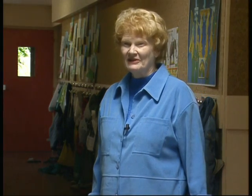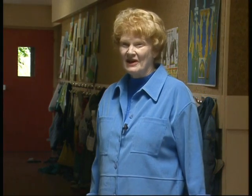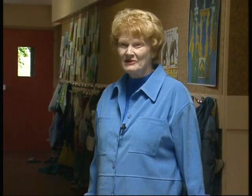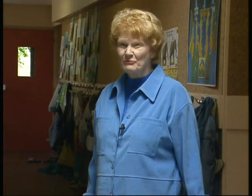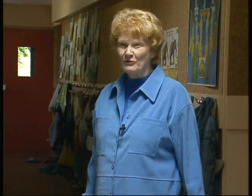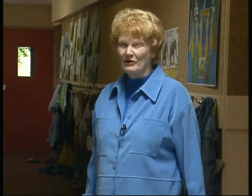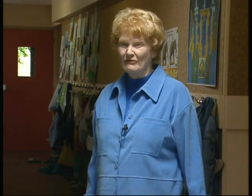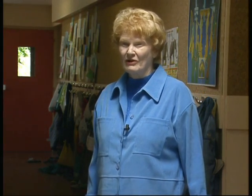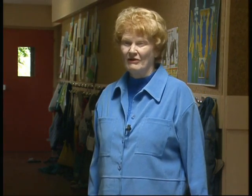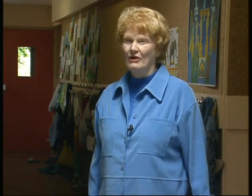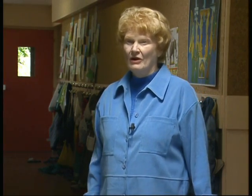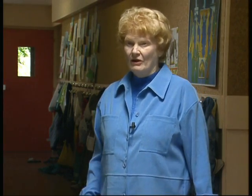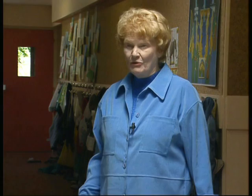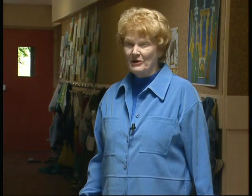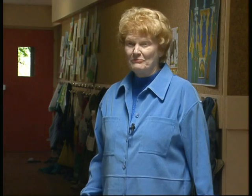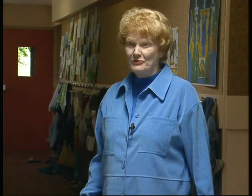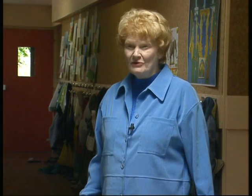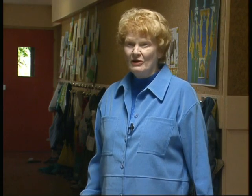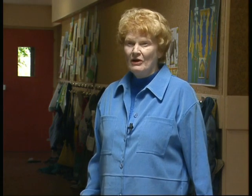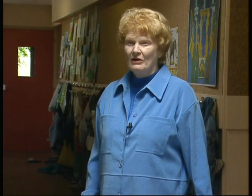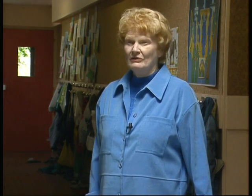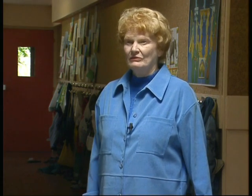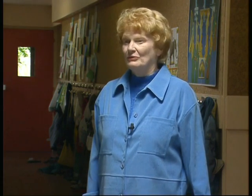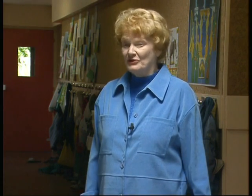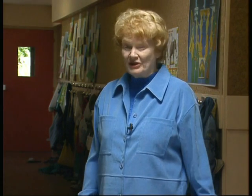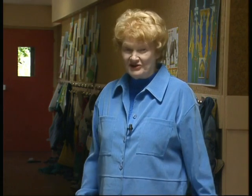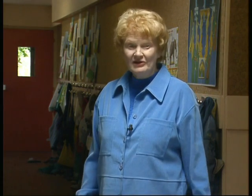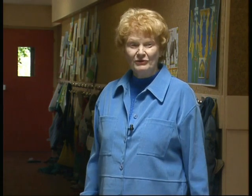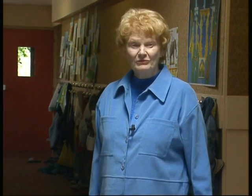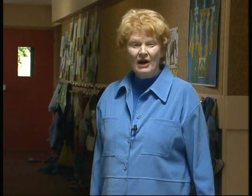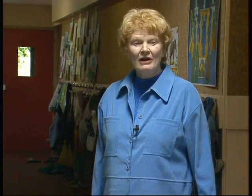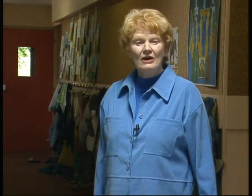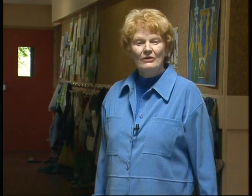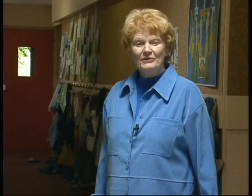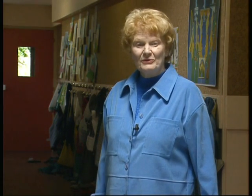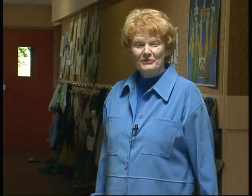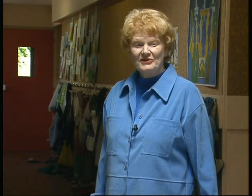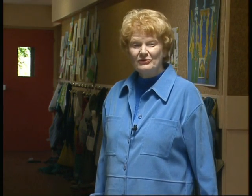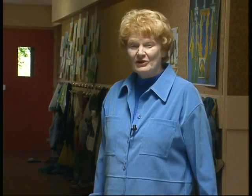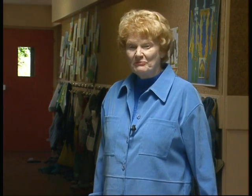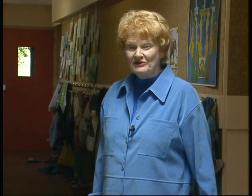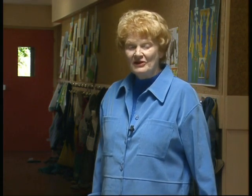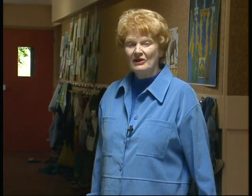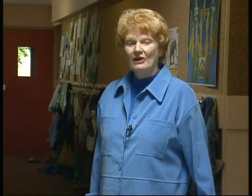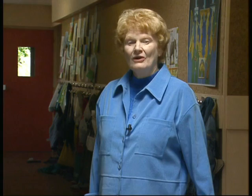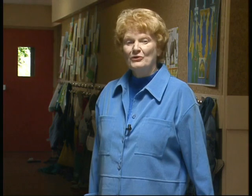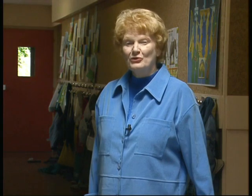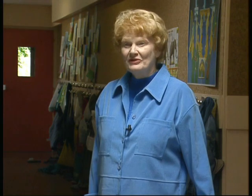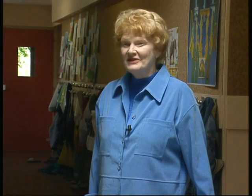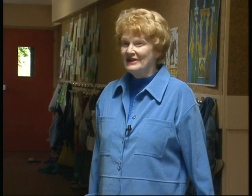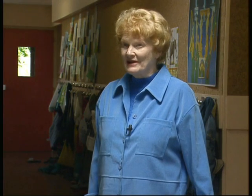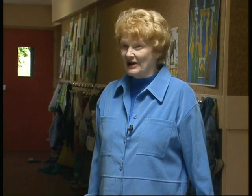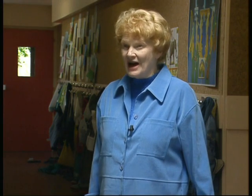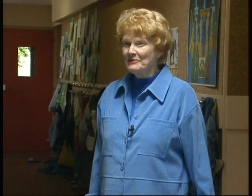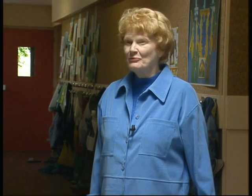dit la maîtresse pour que l'enfant comprenne mieux ce qui est dit, en tout cas. C'est de répéter ce